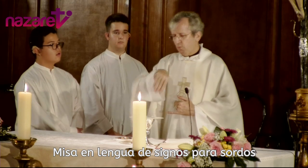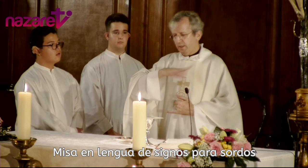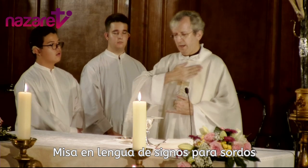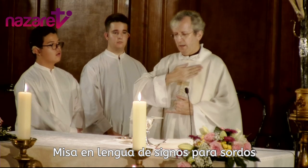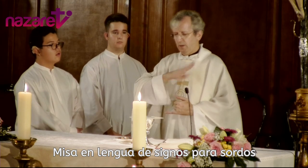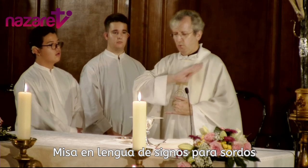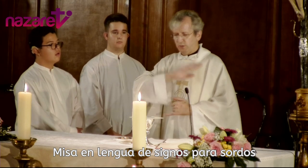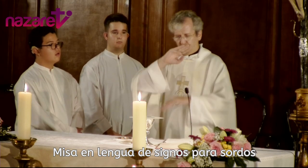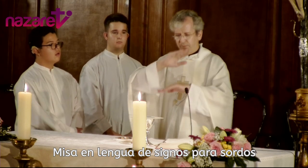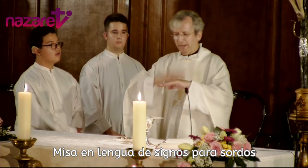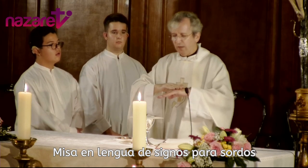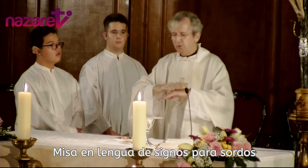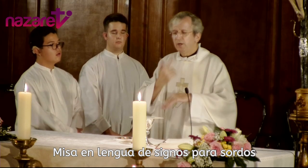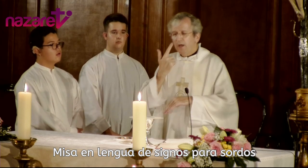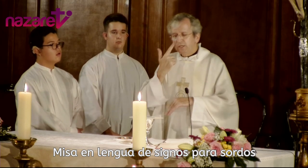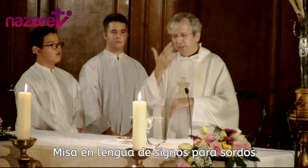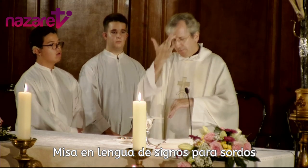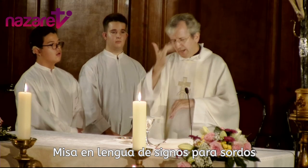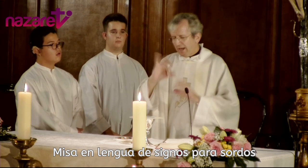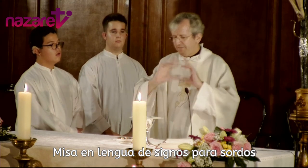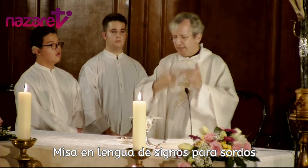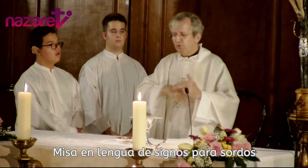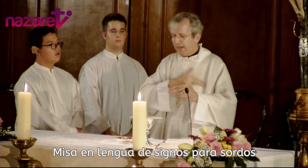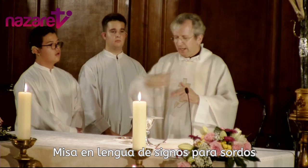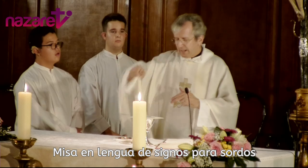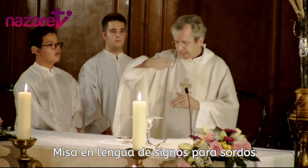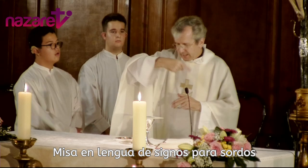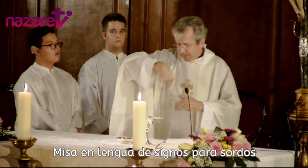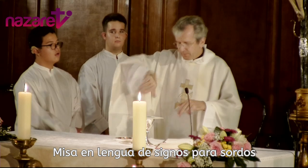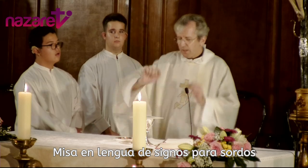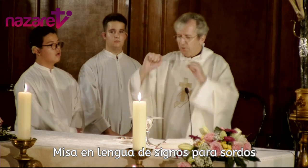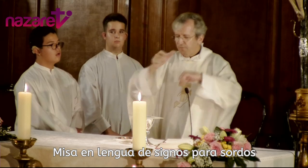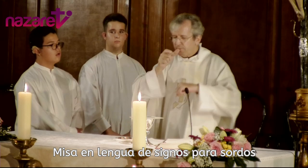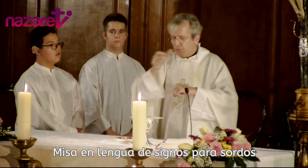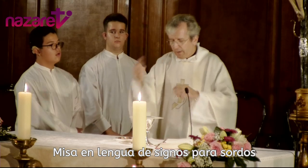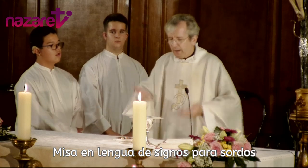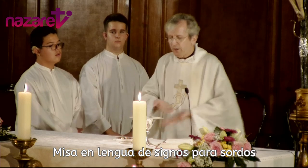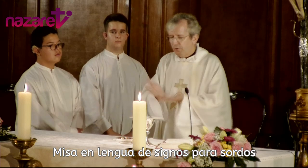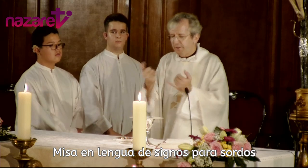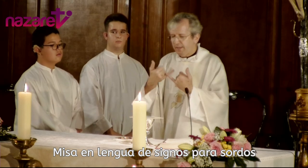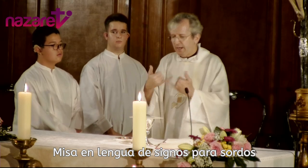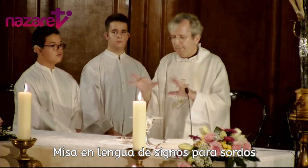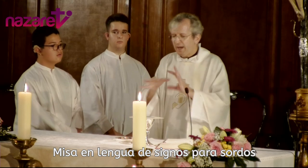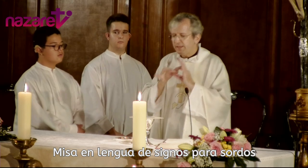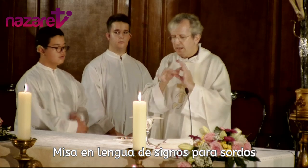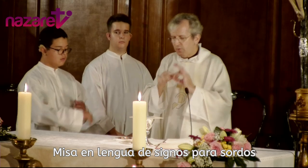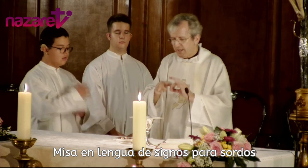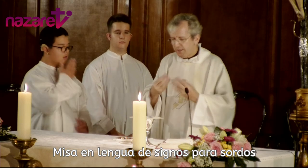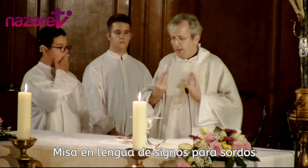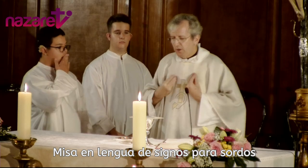cuenta nuestros pecados, sino mira la fe de toda la Iglesia y conforme a tu palabra concédele la paz y la unidad. Tú